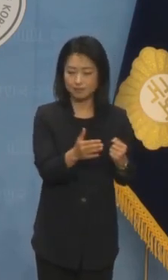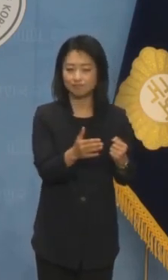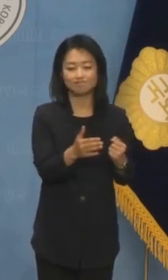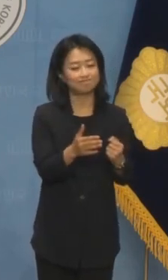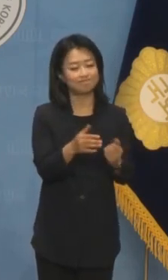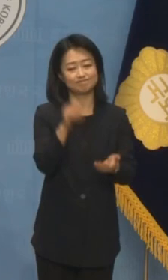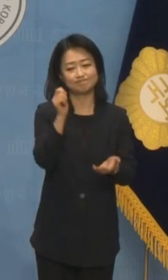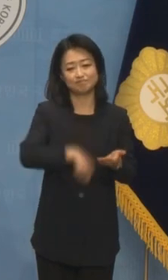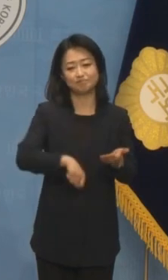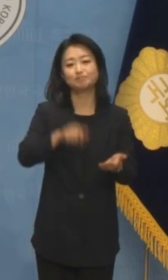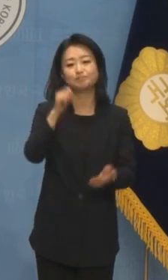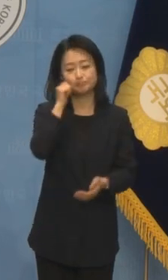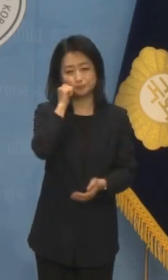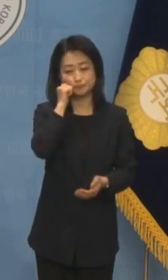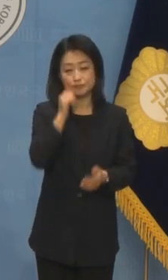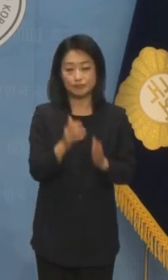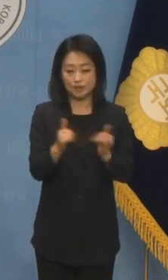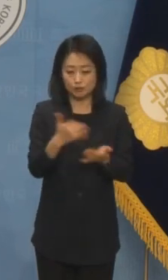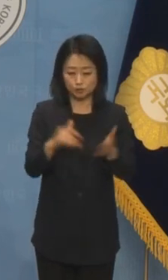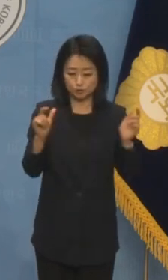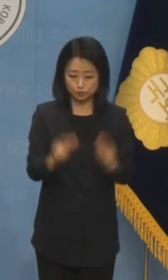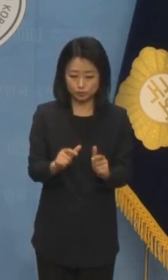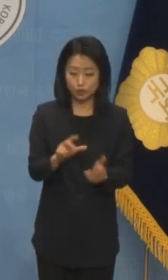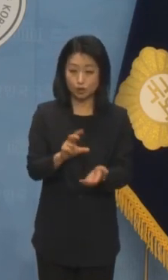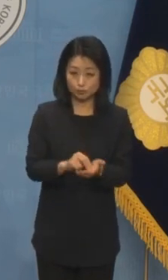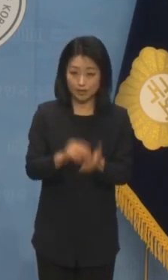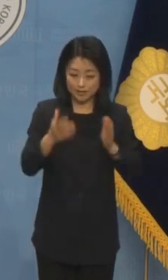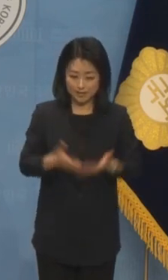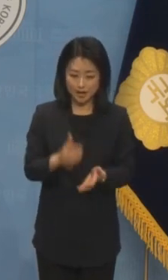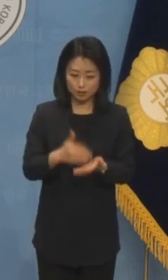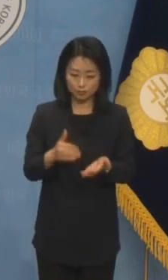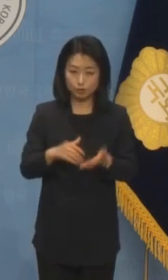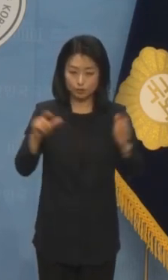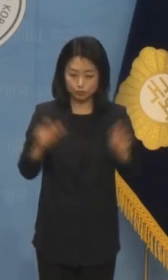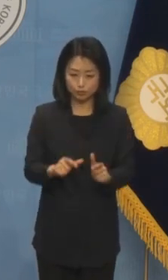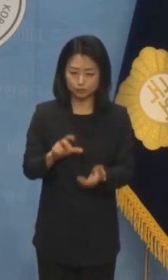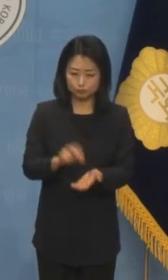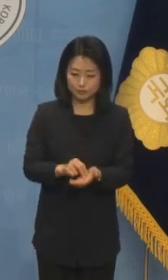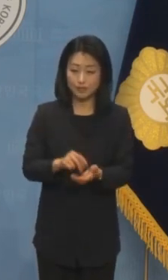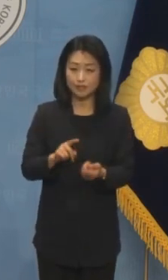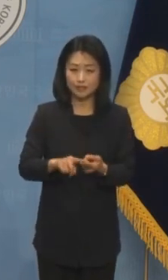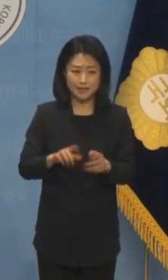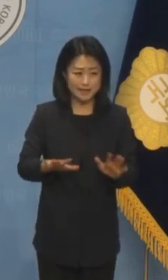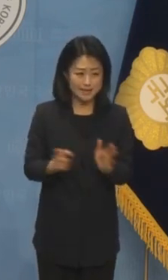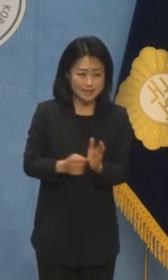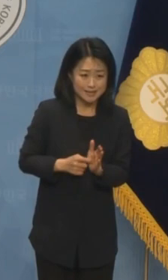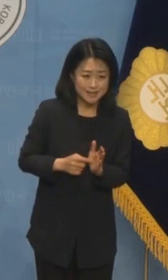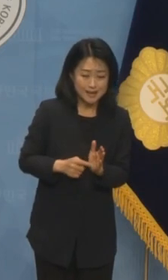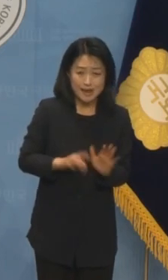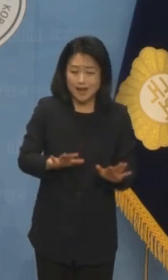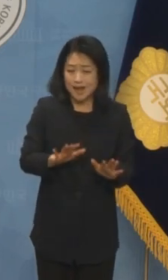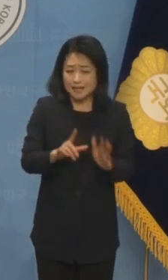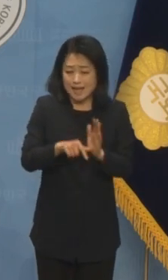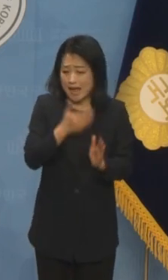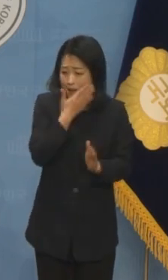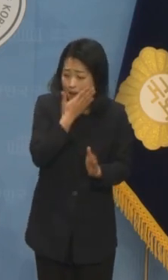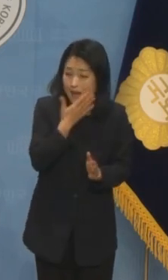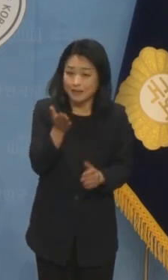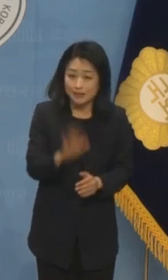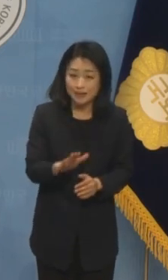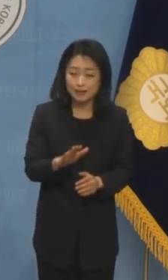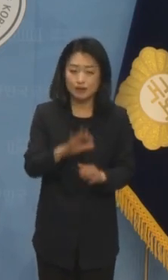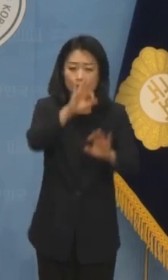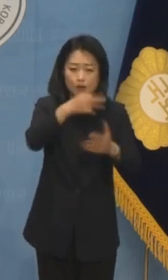무산되었습니다. 인구 소멸, 초저출생으로 1분 1초가 아까운 지금입니다.